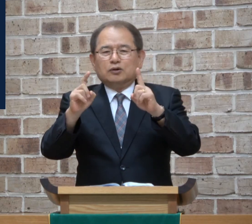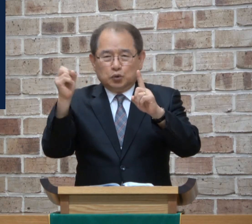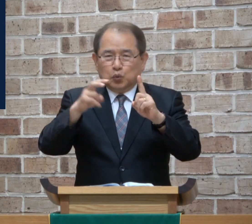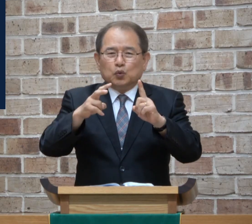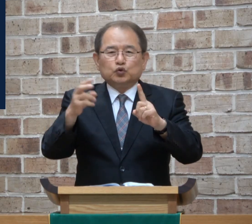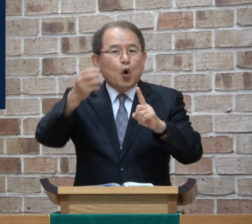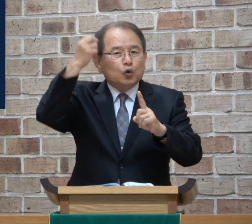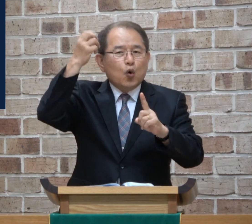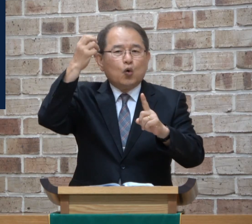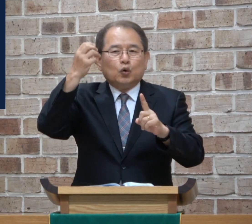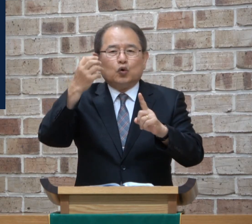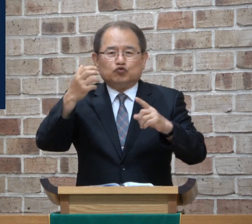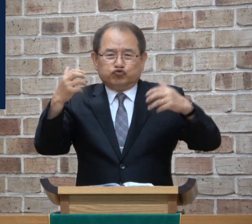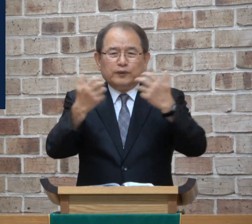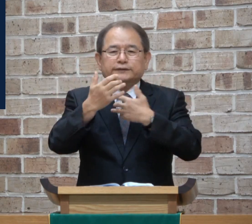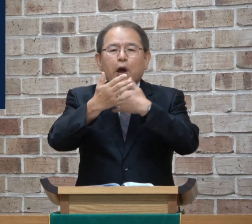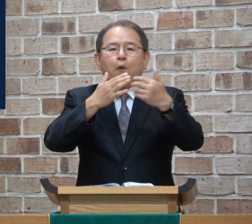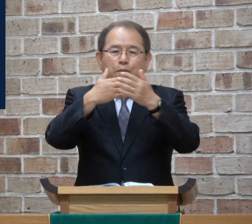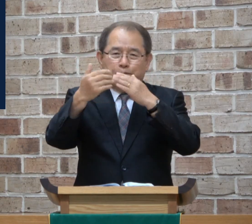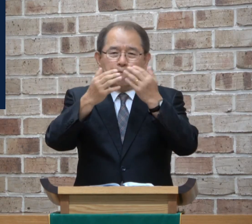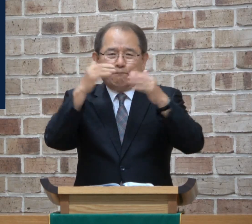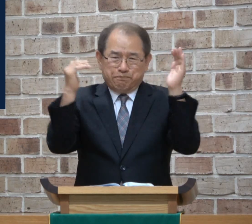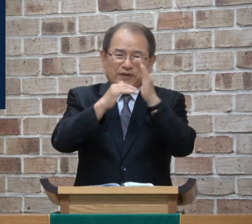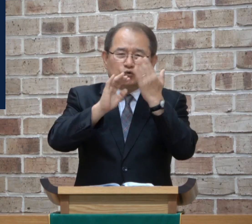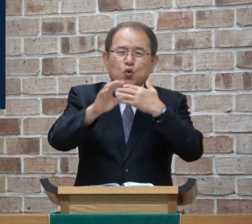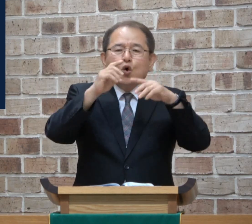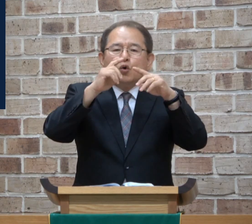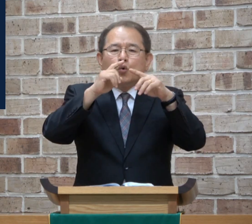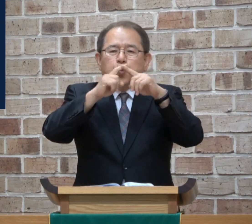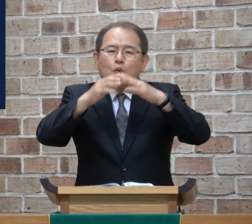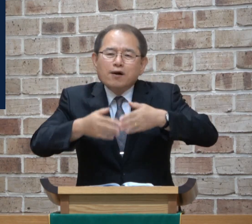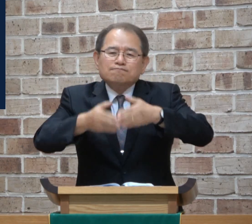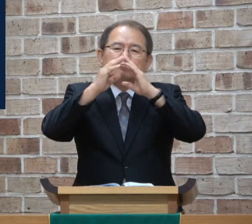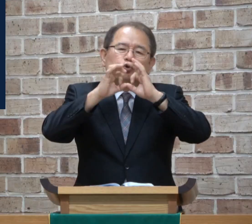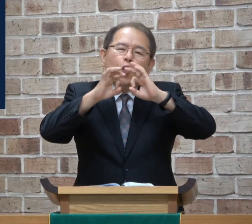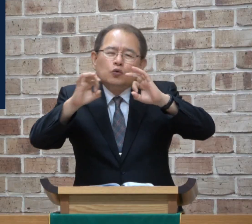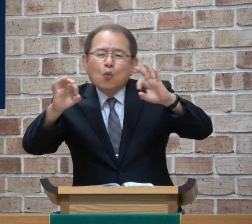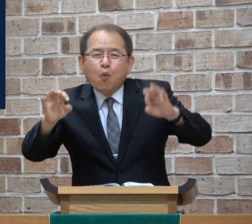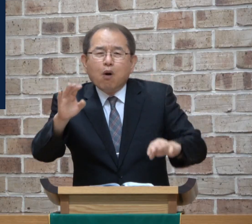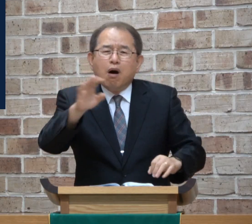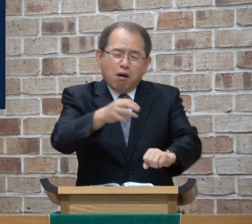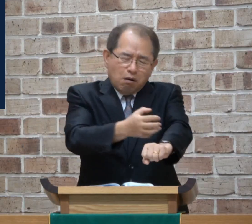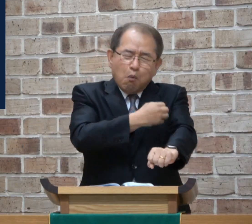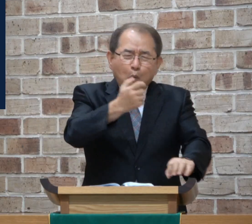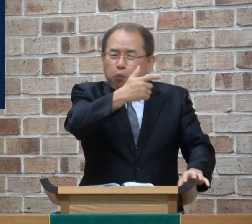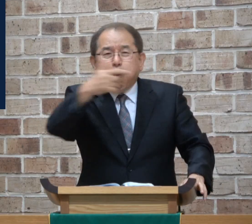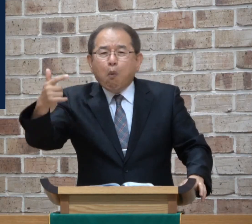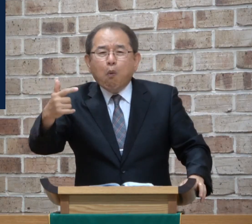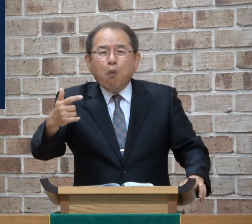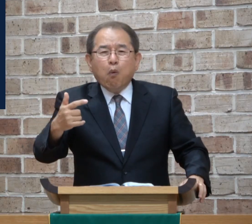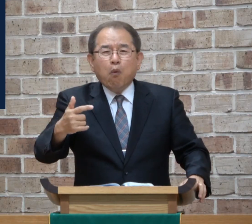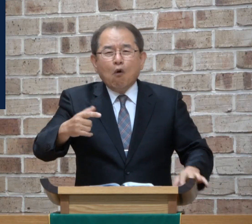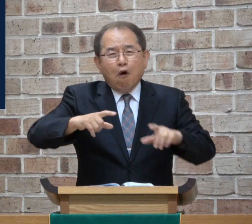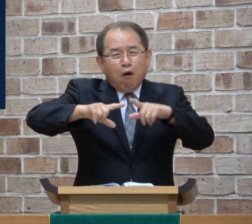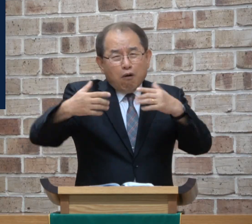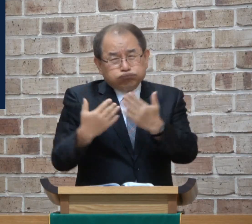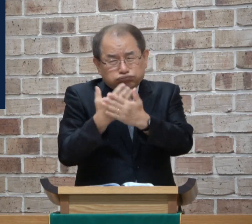예수님이 부활하시고 성령으로 충만하게 제자들이 경험했습니다. 선교를 하고 교회를 세우고 여러 가지